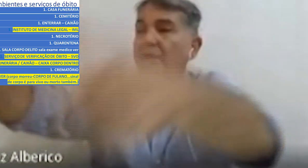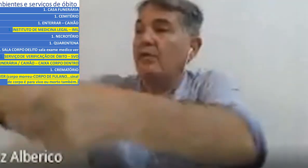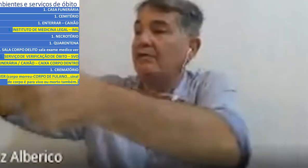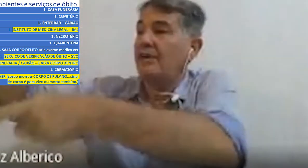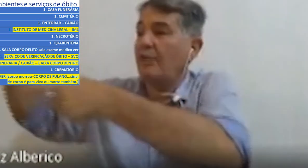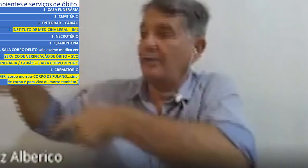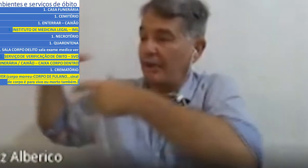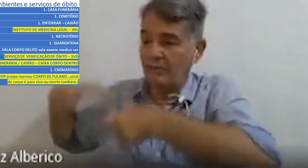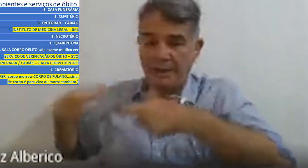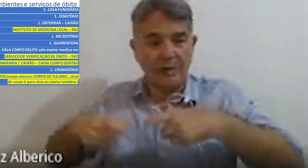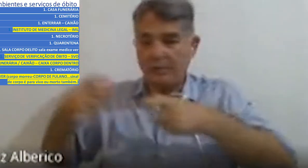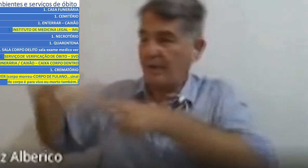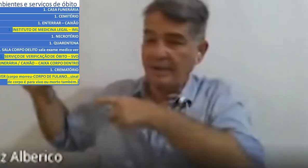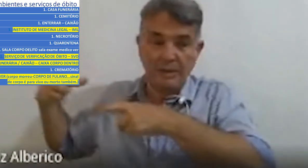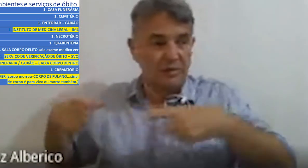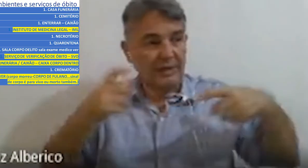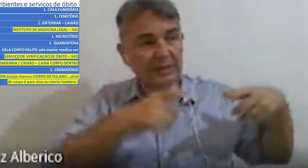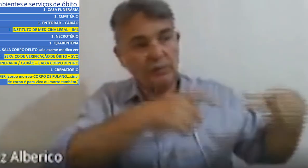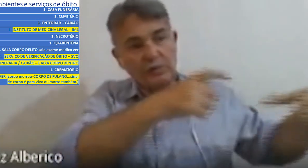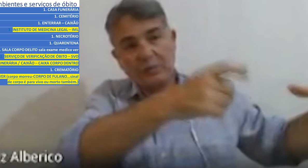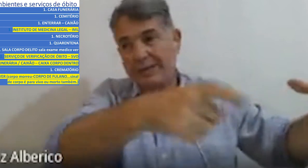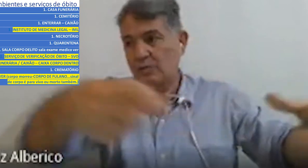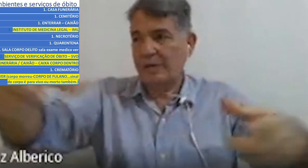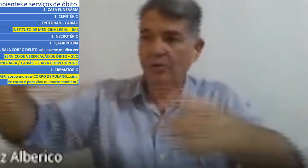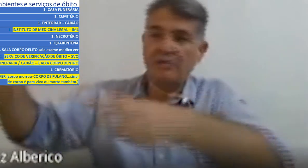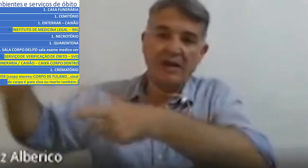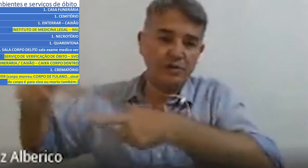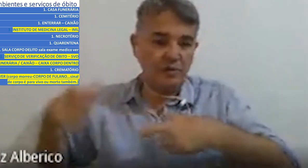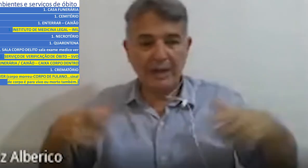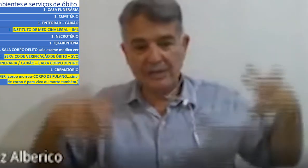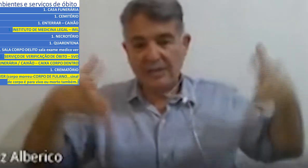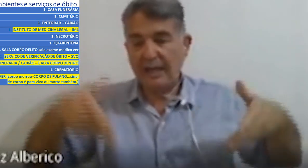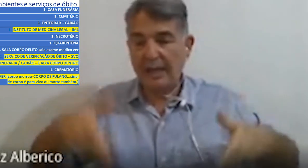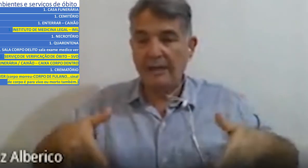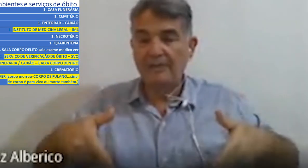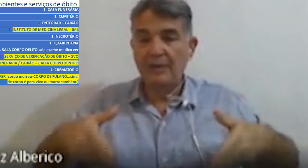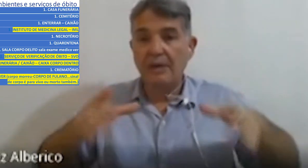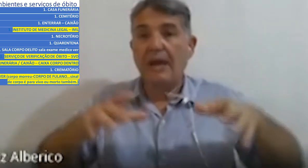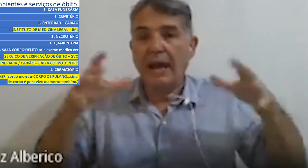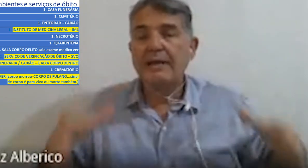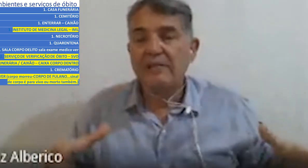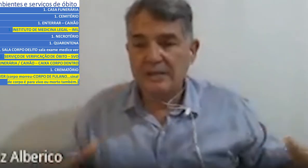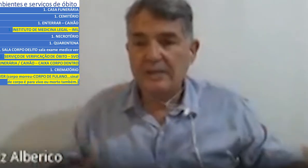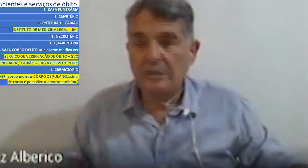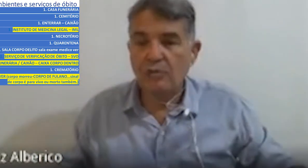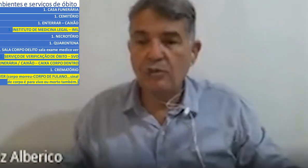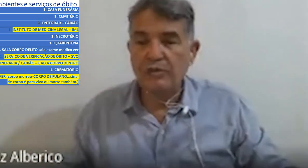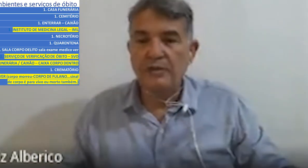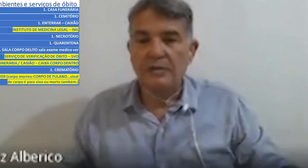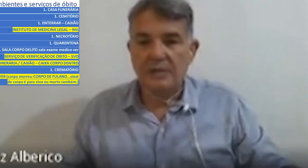lugar. Você está dando um espaço maior de vários lugares de enterrar, ali vai ser o